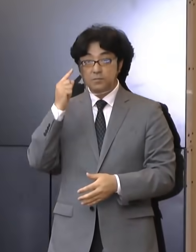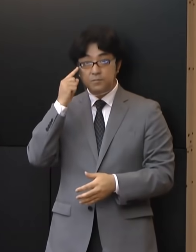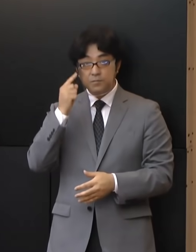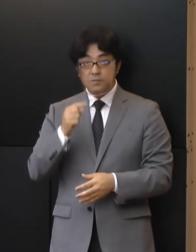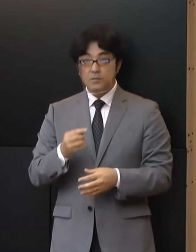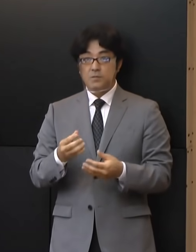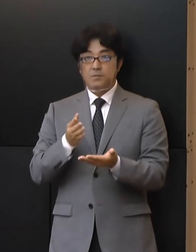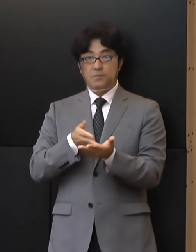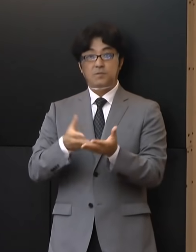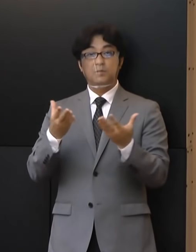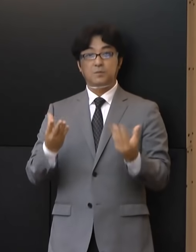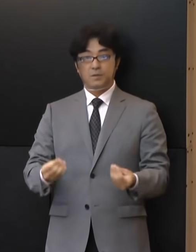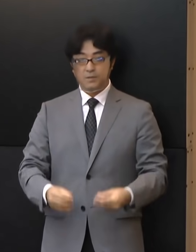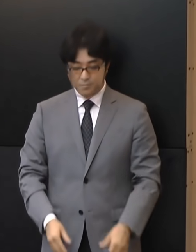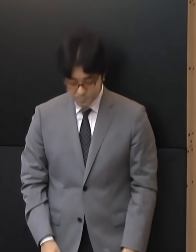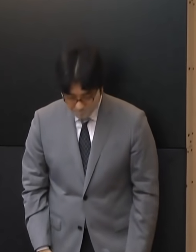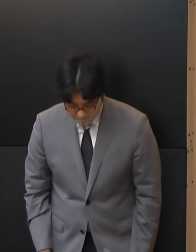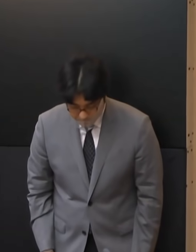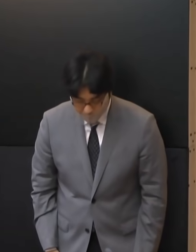以上です。